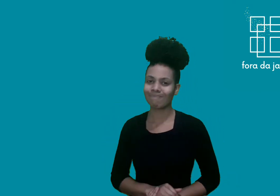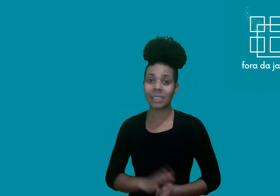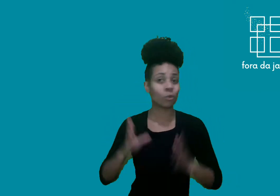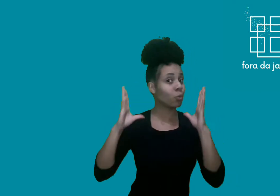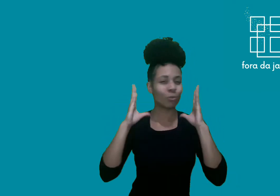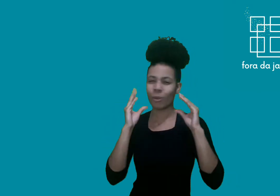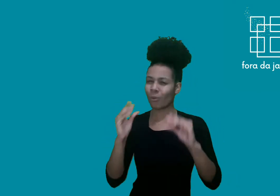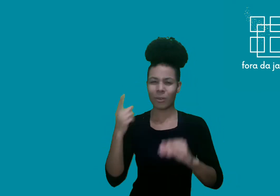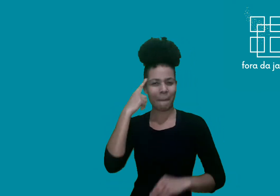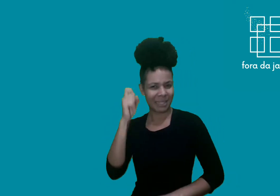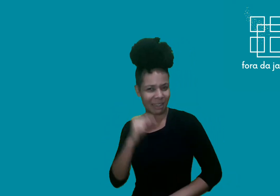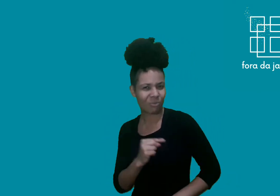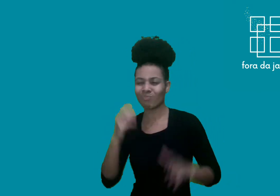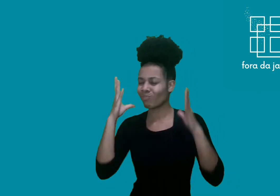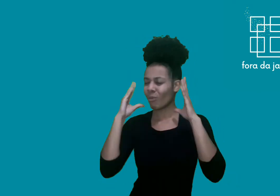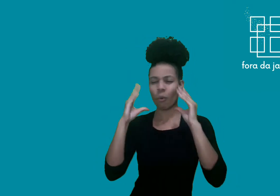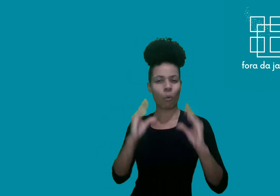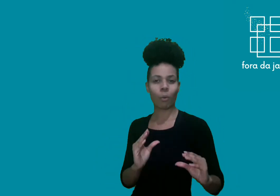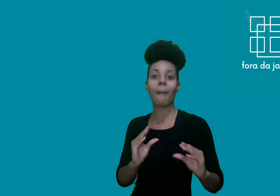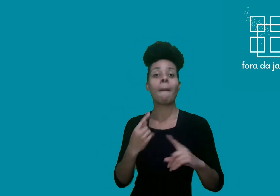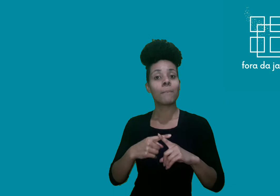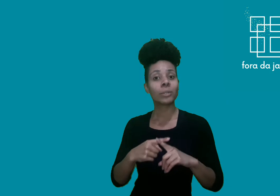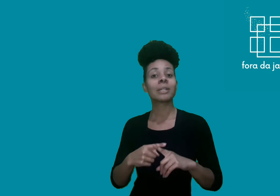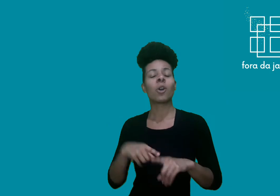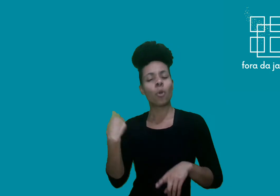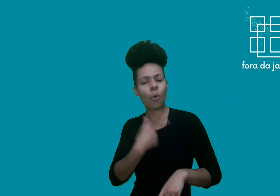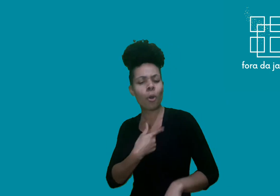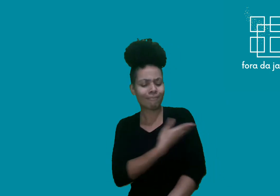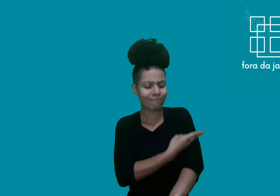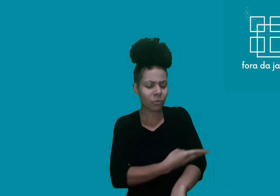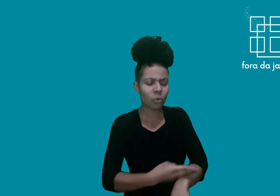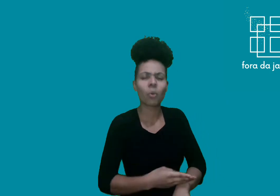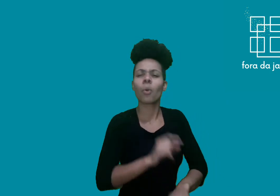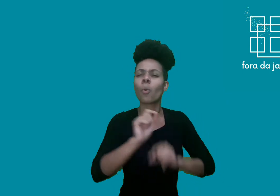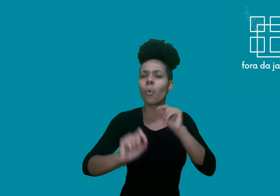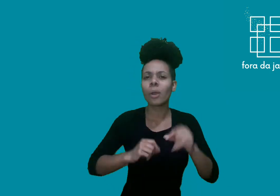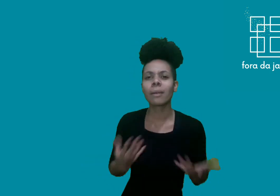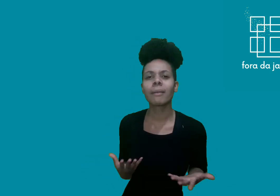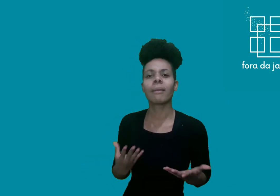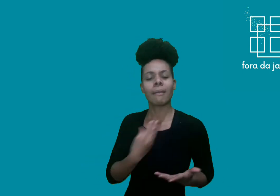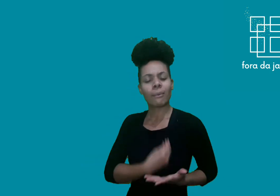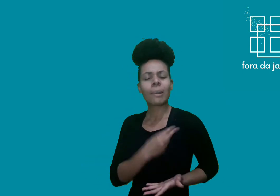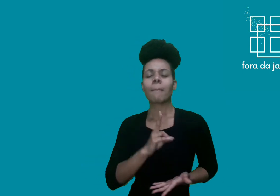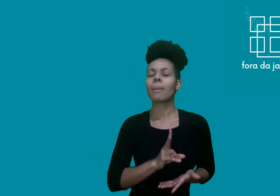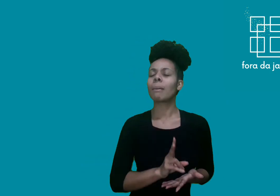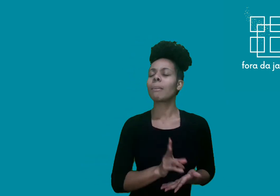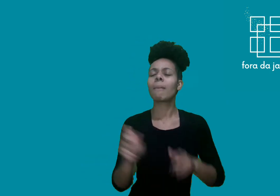pensar muito no que a gente é, para onde a gente está indo, qual o sentido da vida, se o que a gente faz sentido